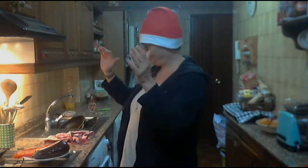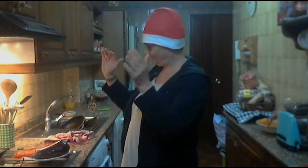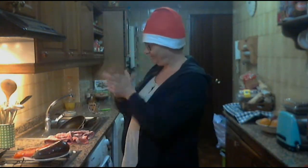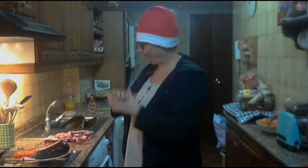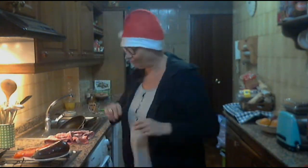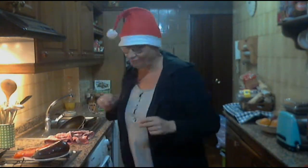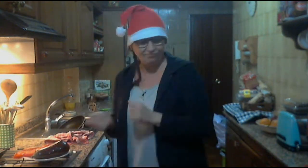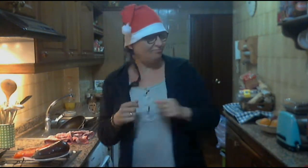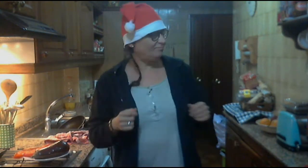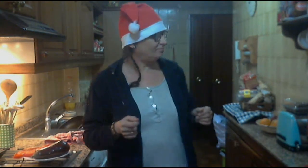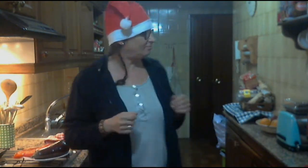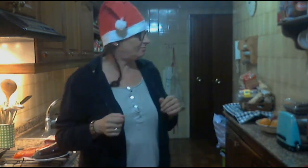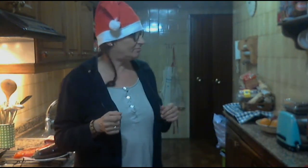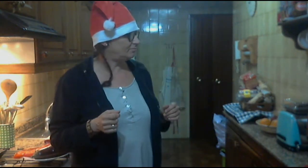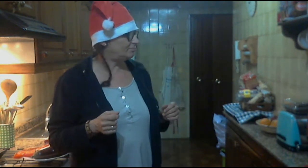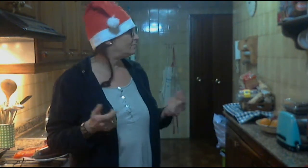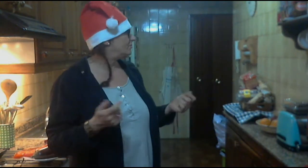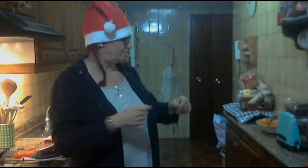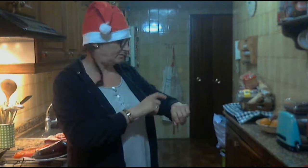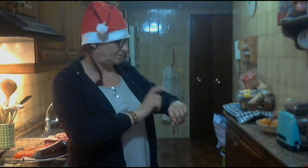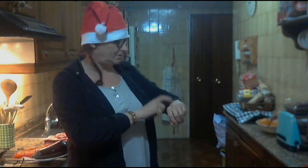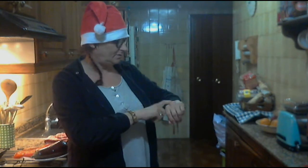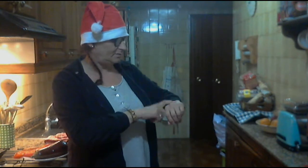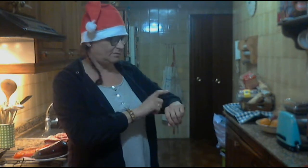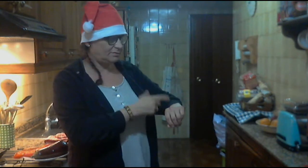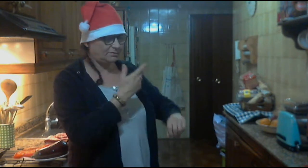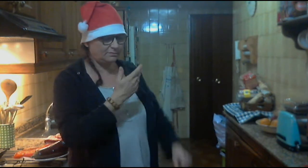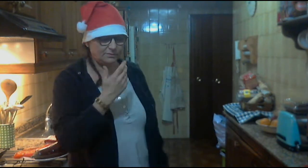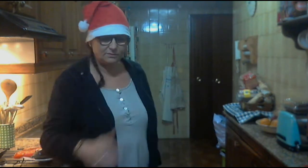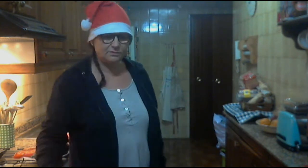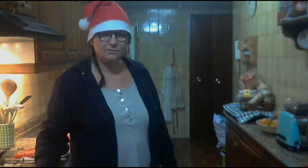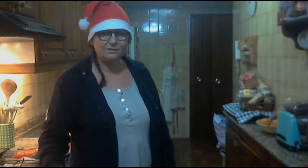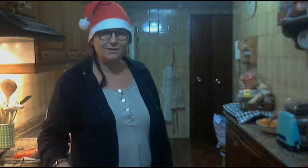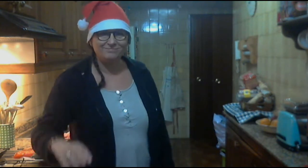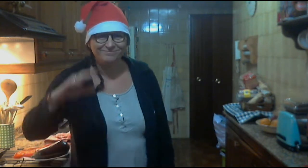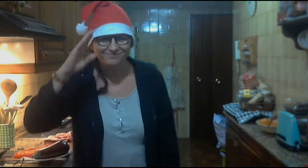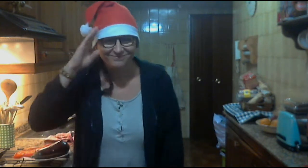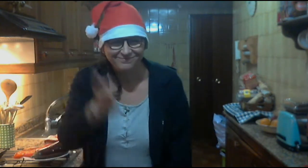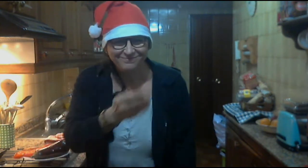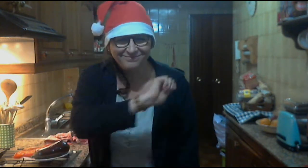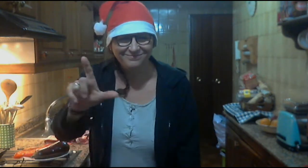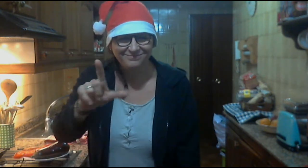que verá el ataque esta noche de casa, también será como asusó que tiros ha dicho el barco viajará en unos días al golpe para relevar el portavoz de los estadounidenses.